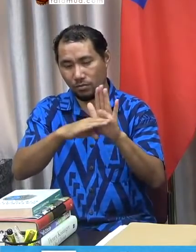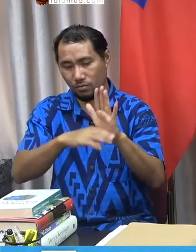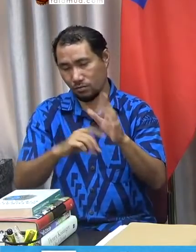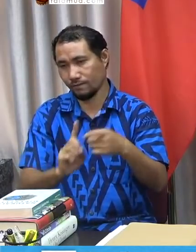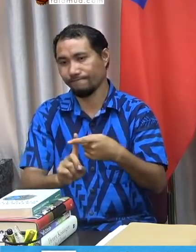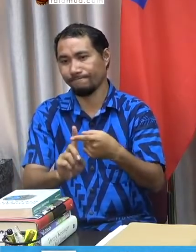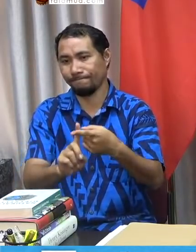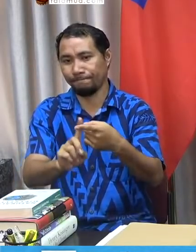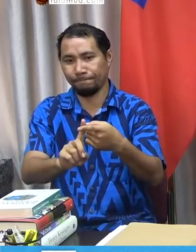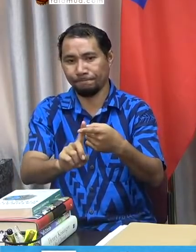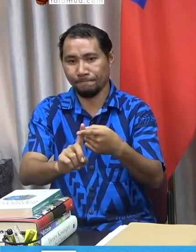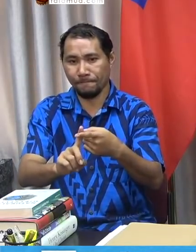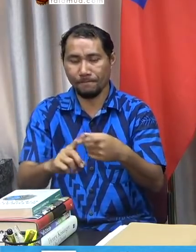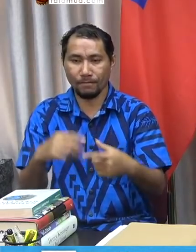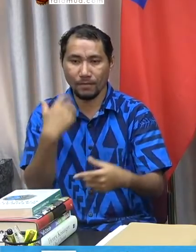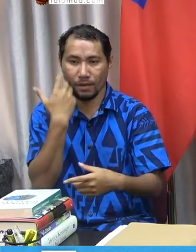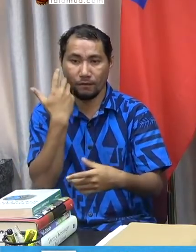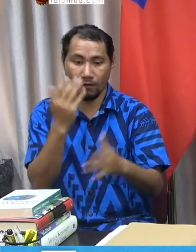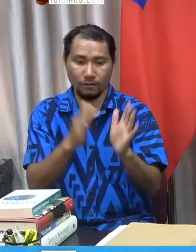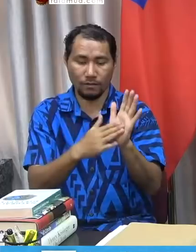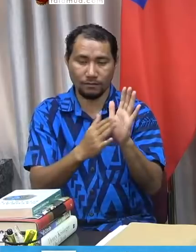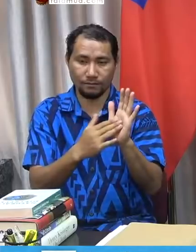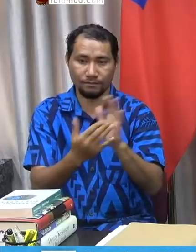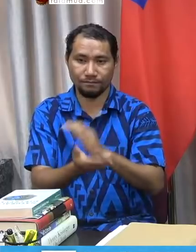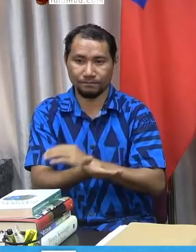pea i masina taitasi.